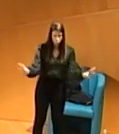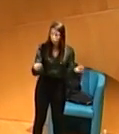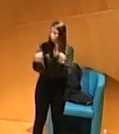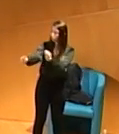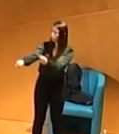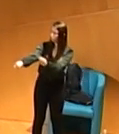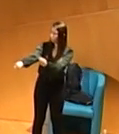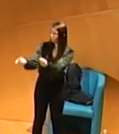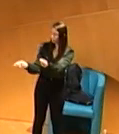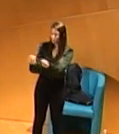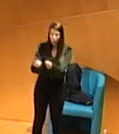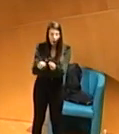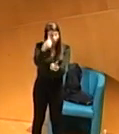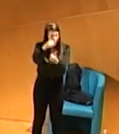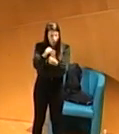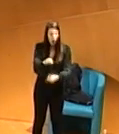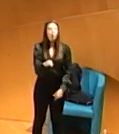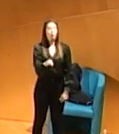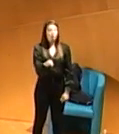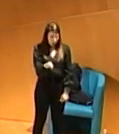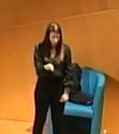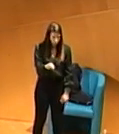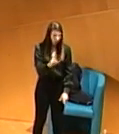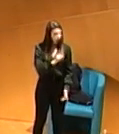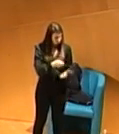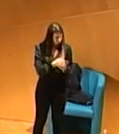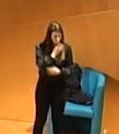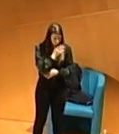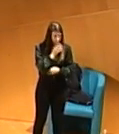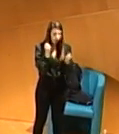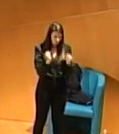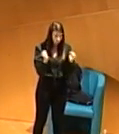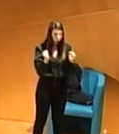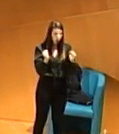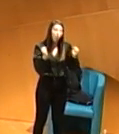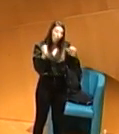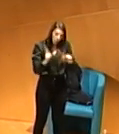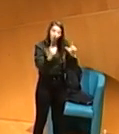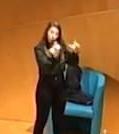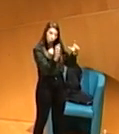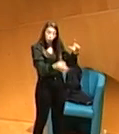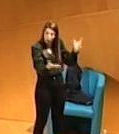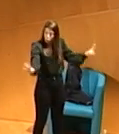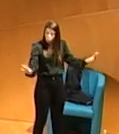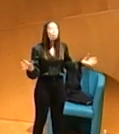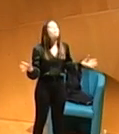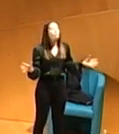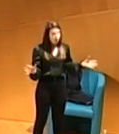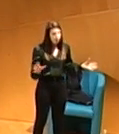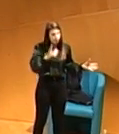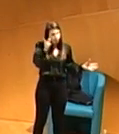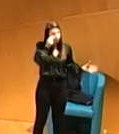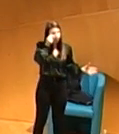lui rappelle par écrit ce qui va se passer. C'est-à-dire, on n'achètera pas la fusée de Tintin. Si elle veut, on peut la prendre en photo. On a fait avec